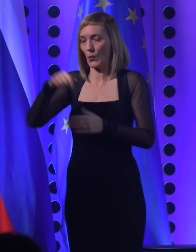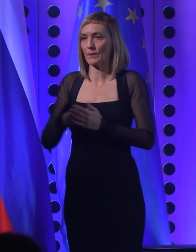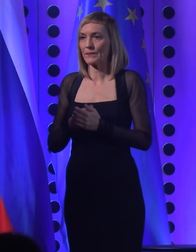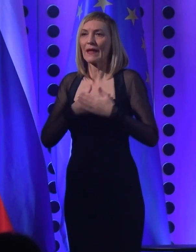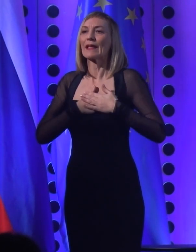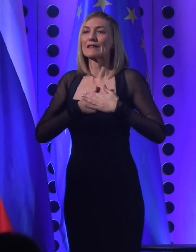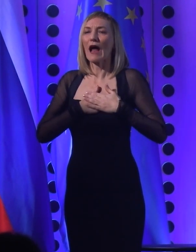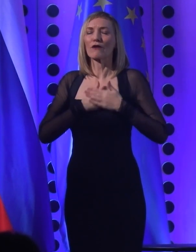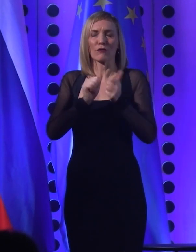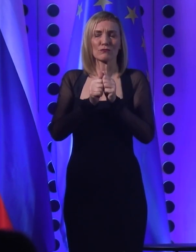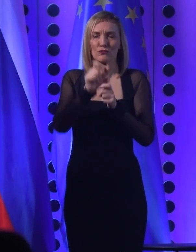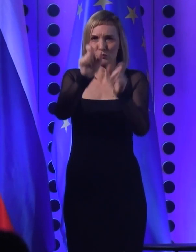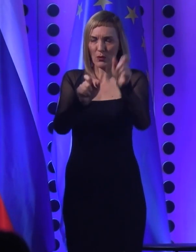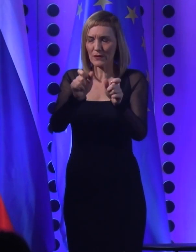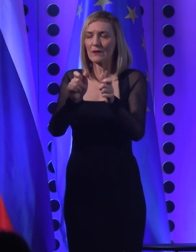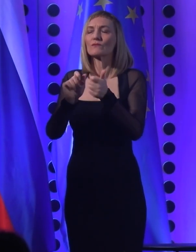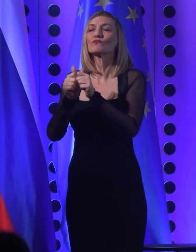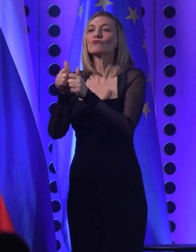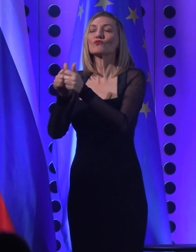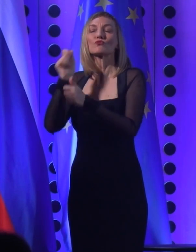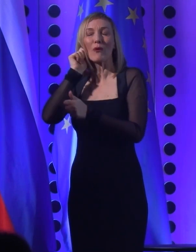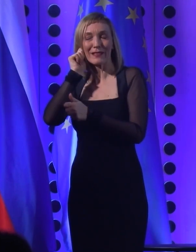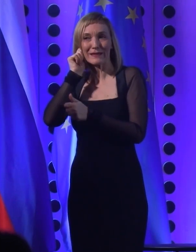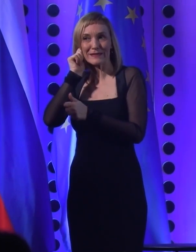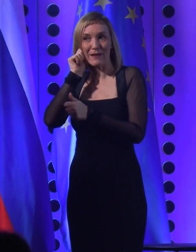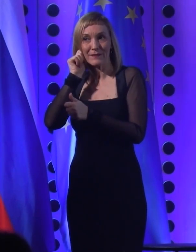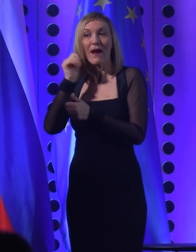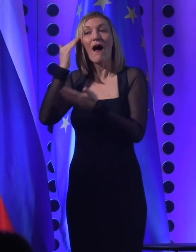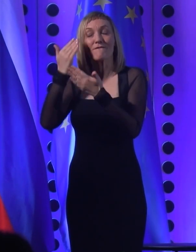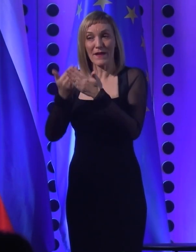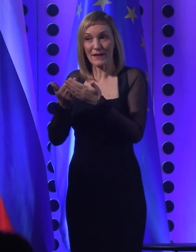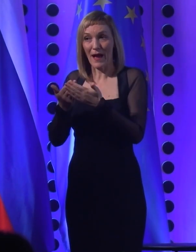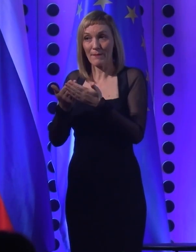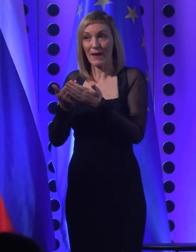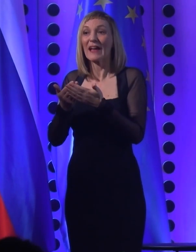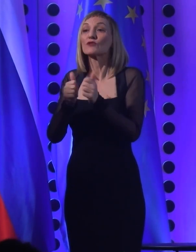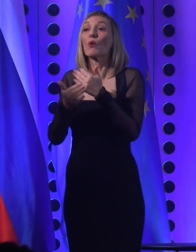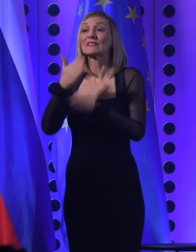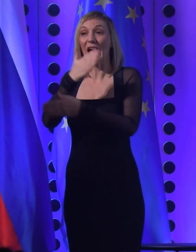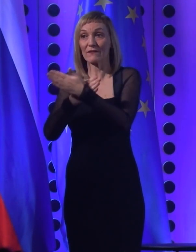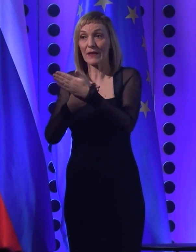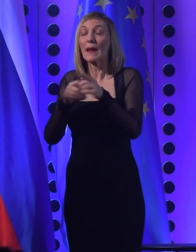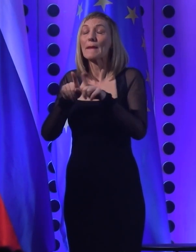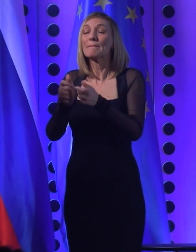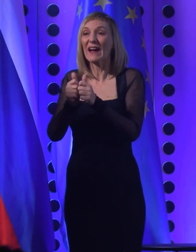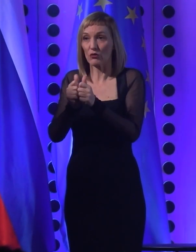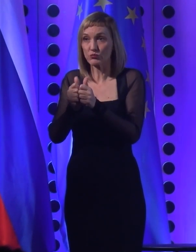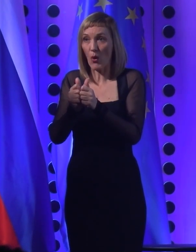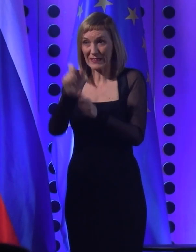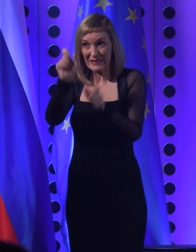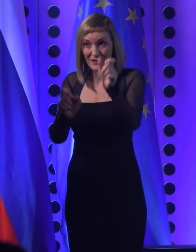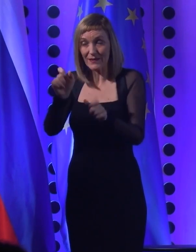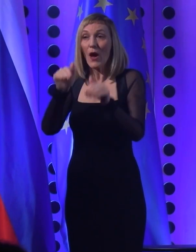Drage parašportnice in parašportniki, verjamem, da bi šport za invalide ter parašportnice in